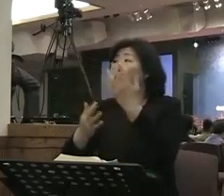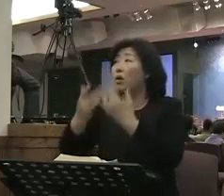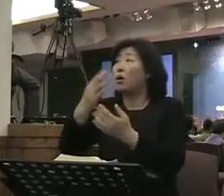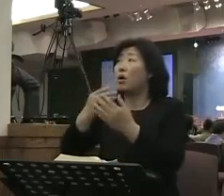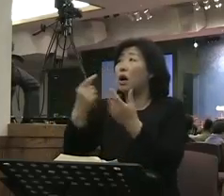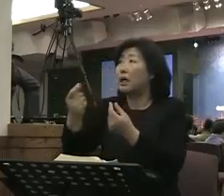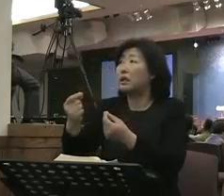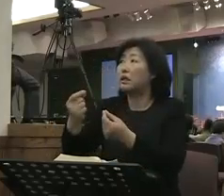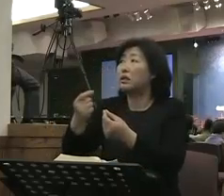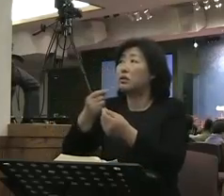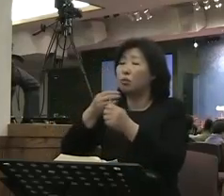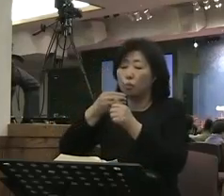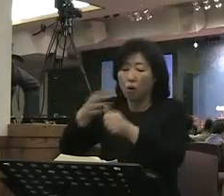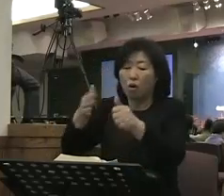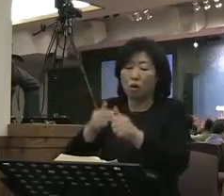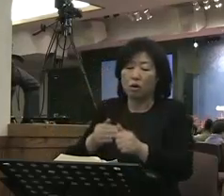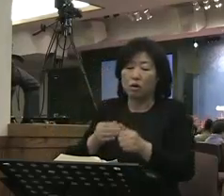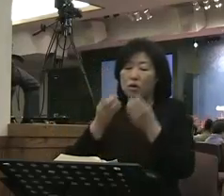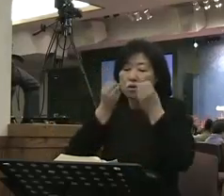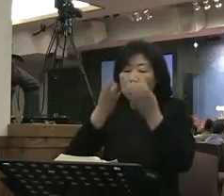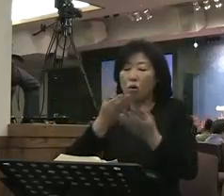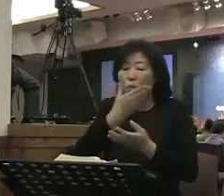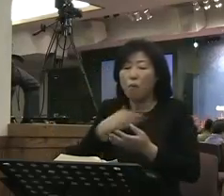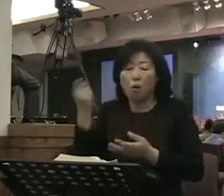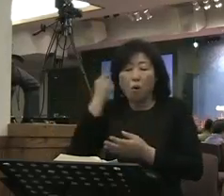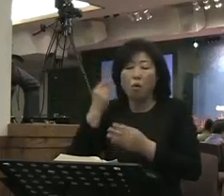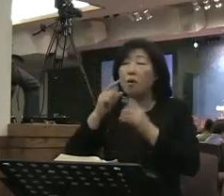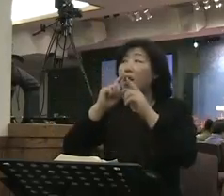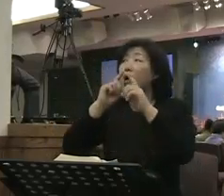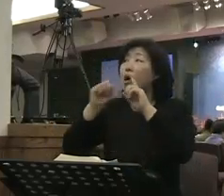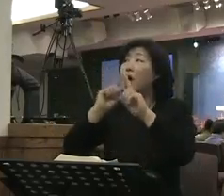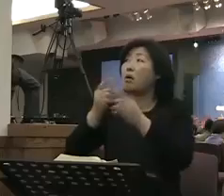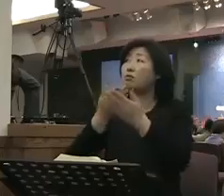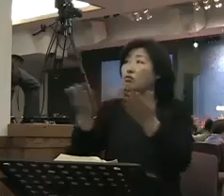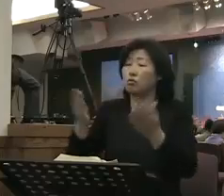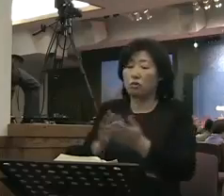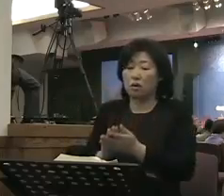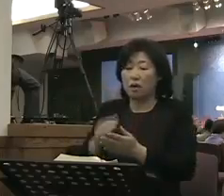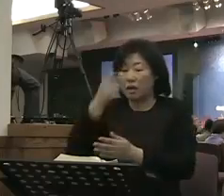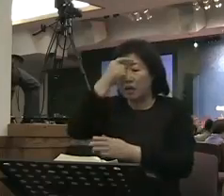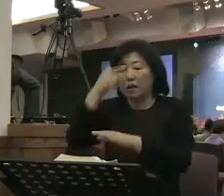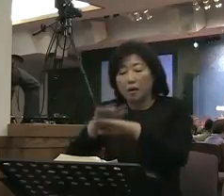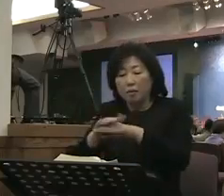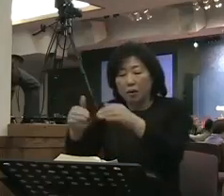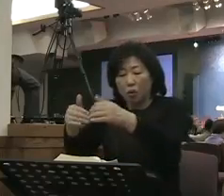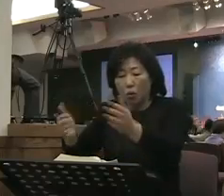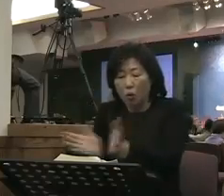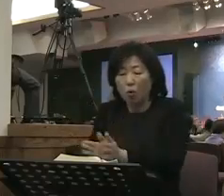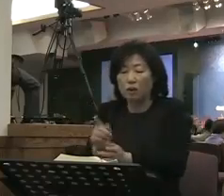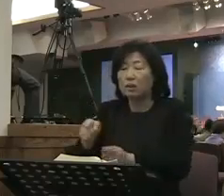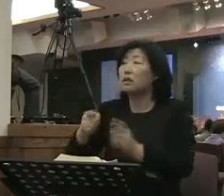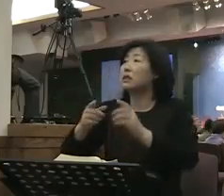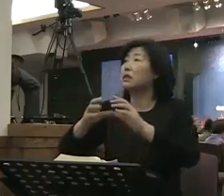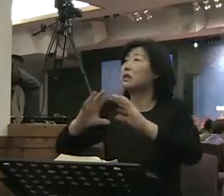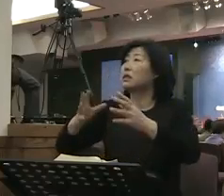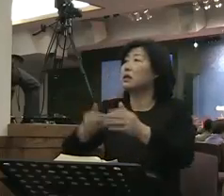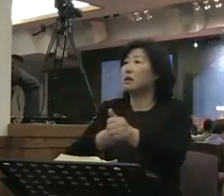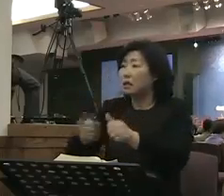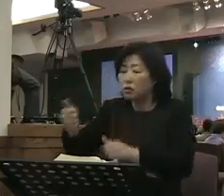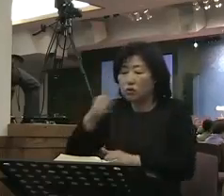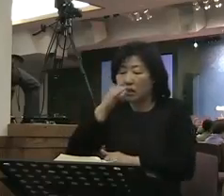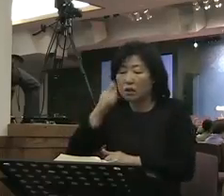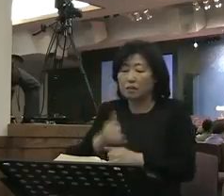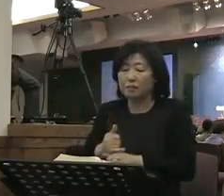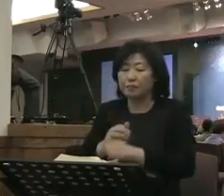보내셔서 그들에게 새로운 복음의 언어를 주시고 예배하는 공동체로 만드시고 이 세상을 이길 수 있는 역전의